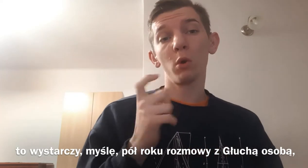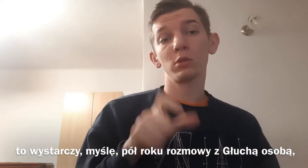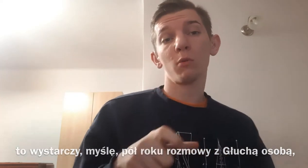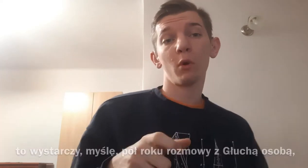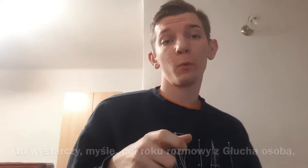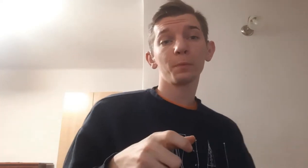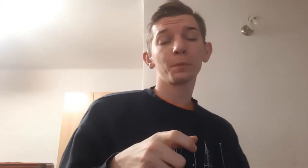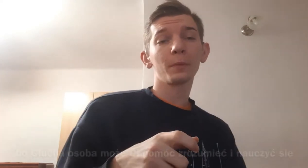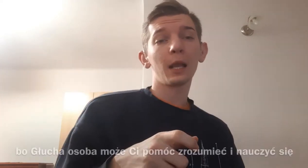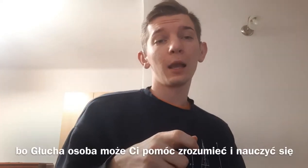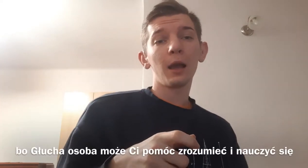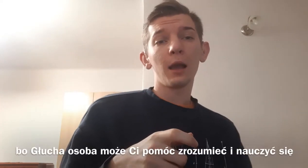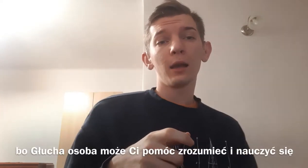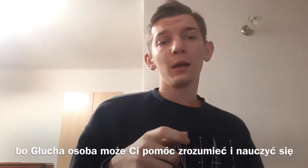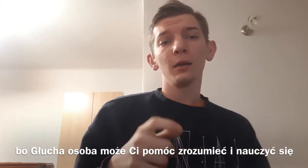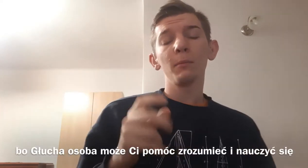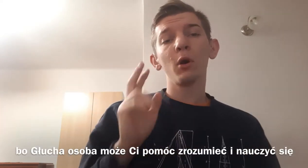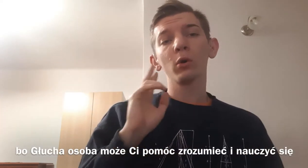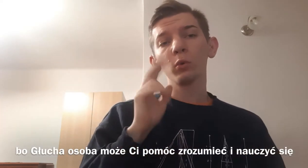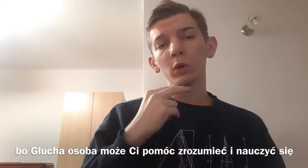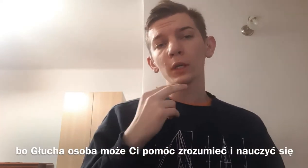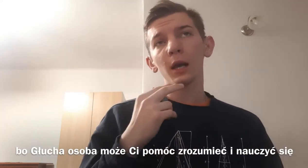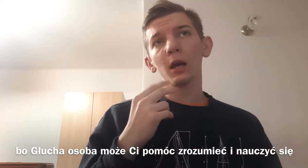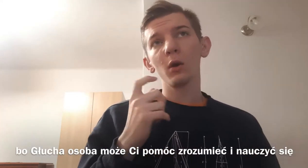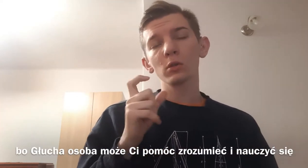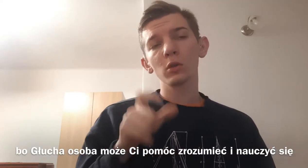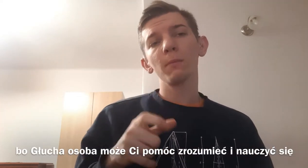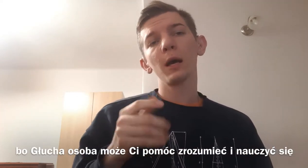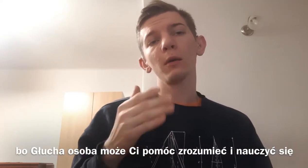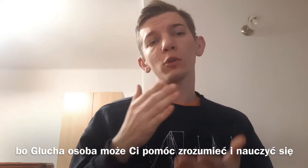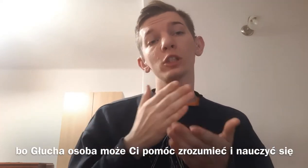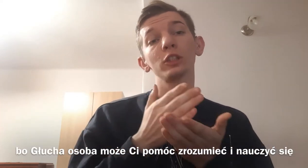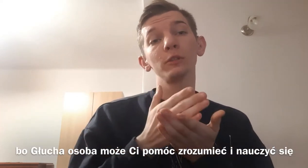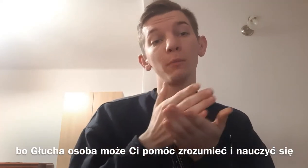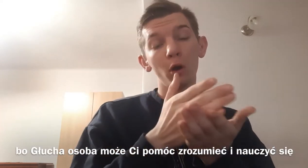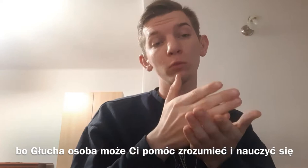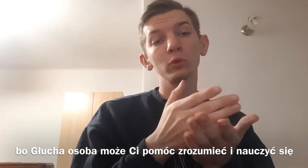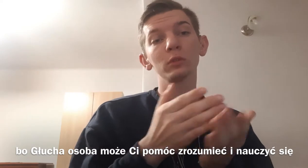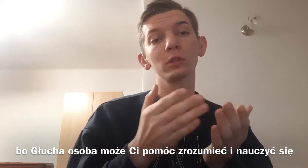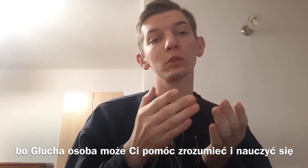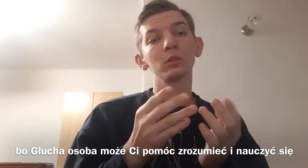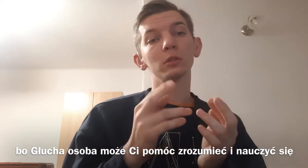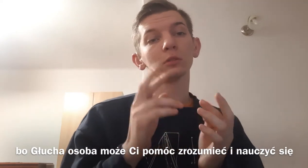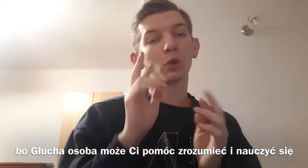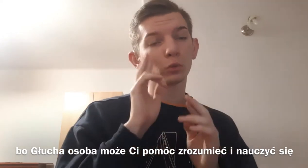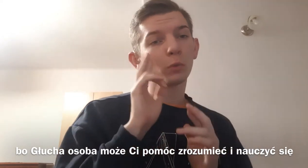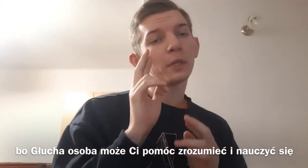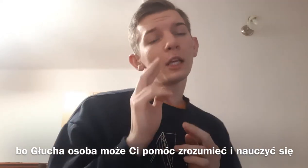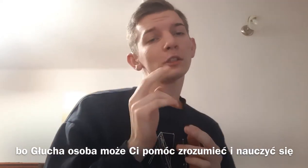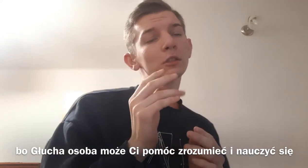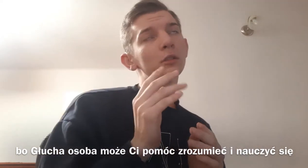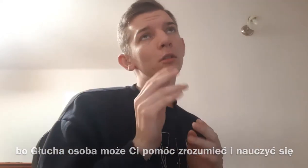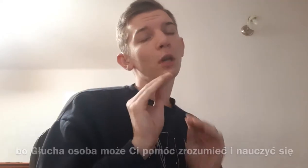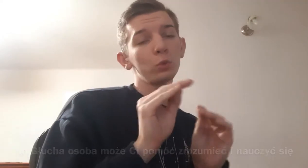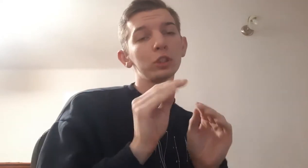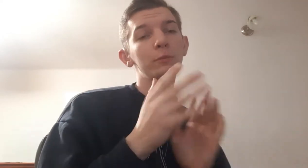osobą. Bo głucha osoba może ci pomóc, zrozumieć i nauczyć